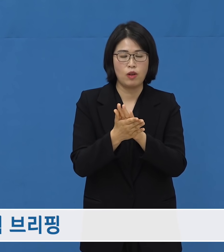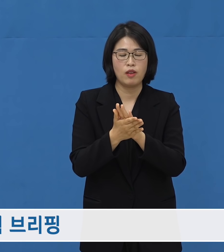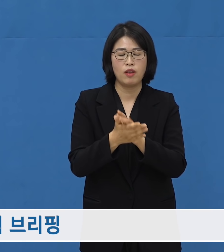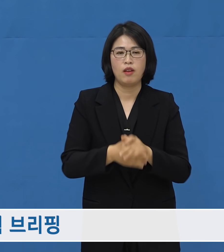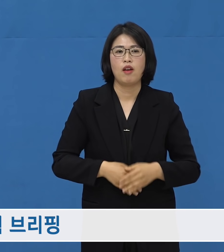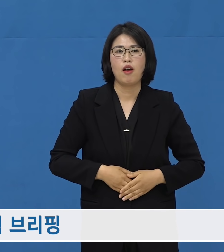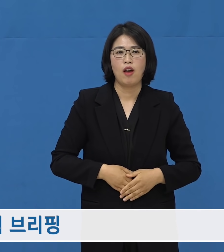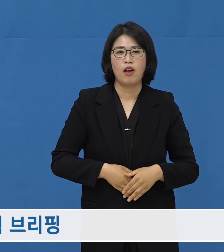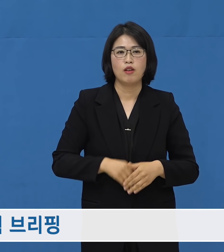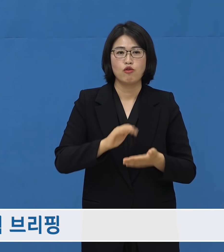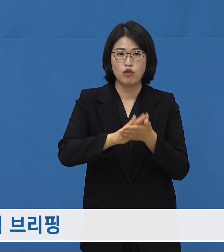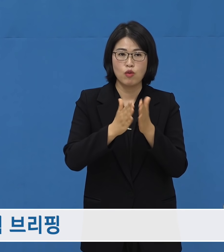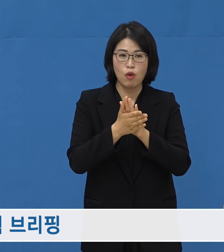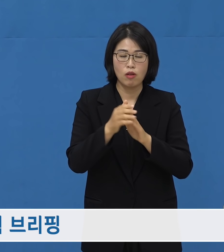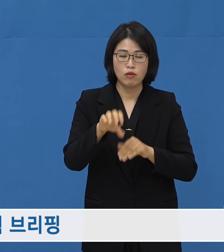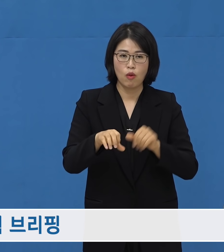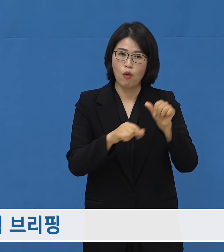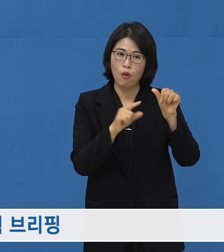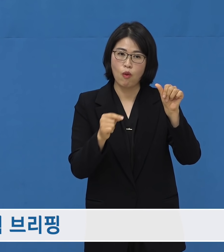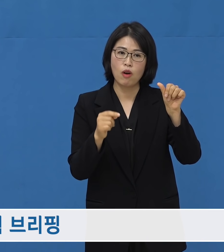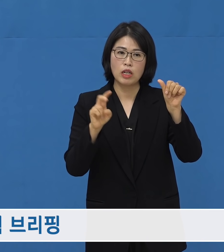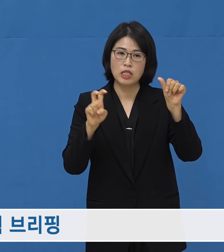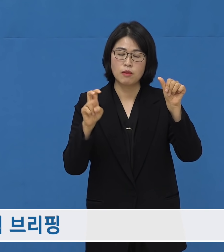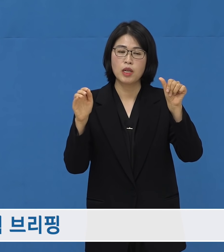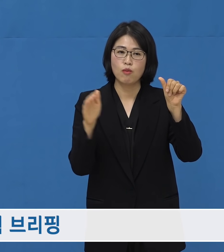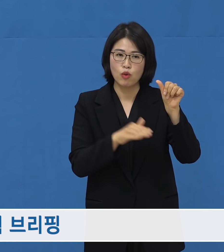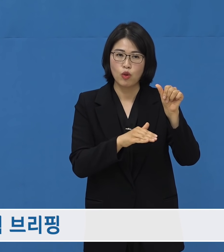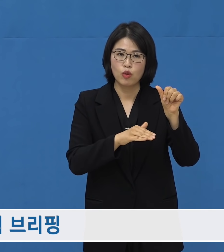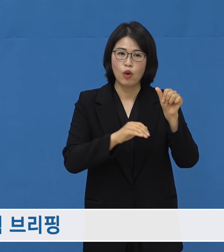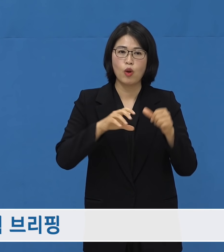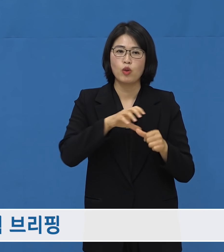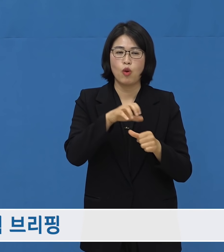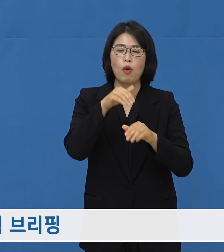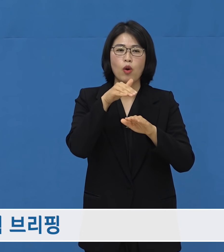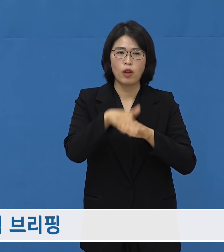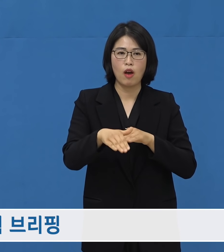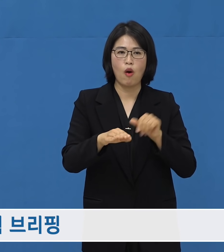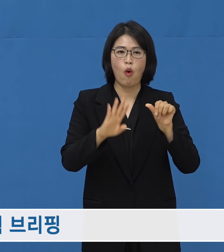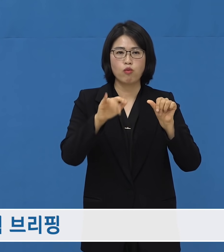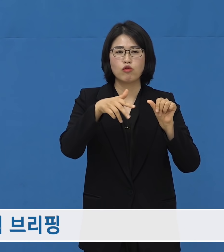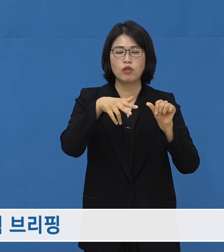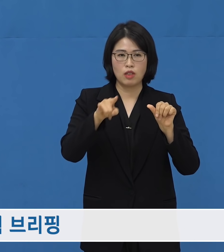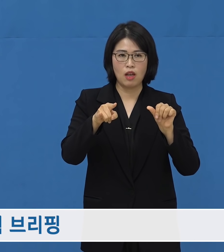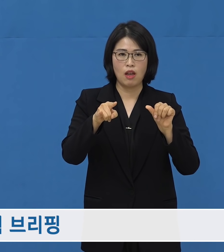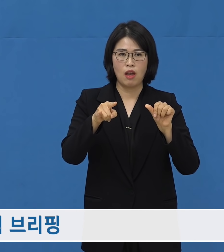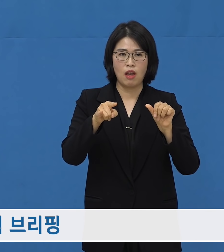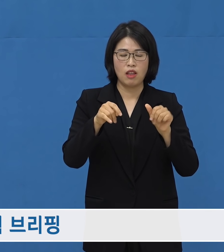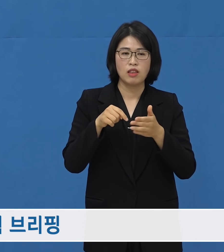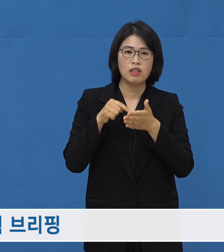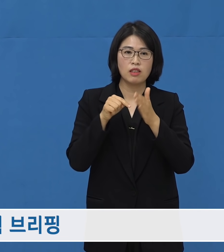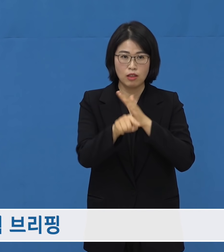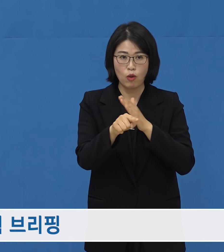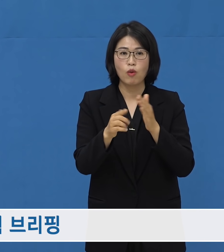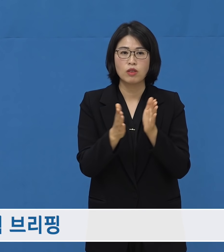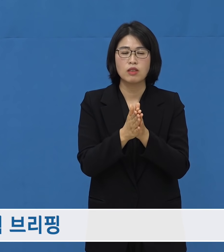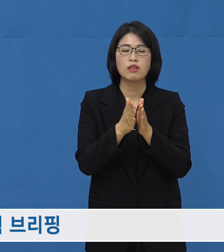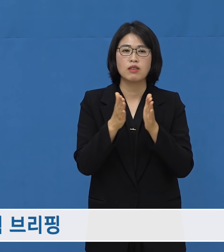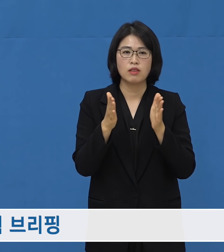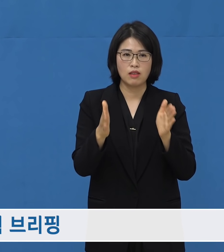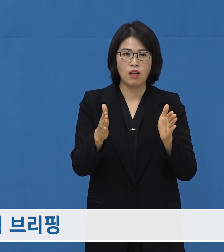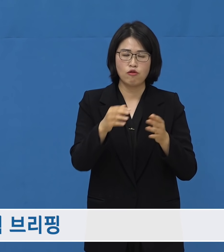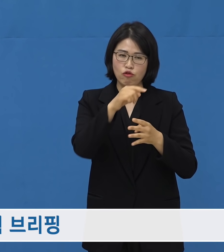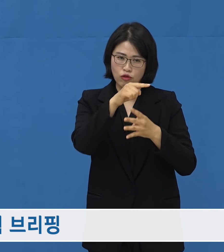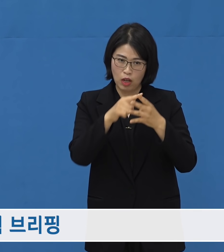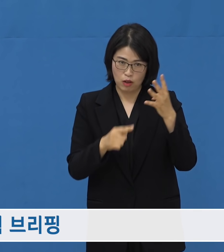유치원은 5월 20일부터 돌봄형 5부제 등교부터 시작해 순차적 등교